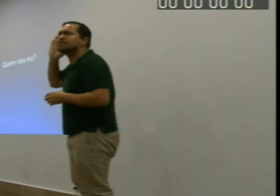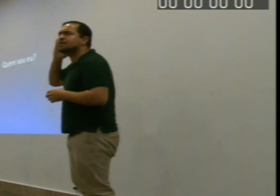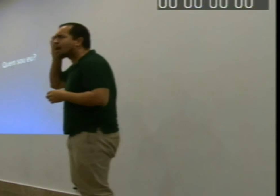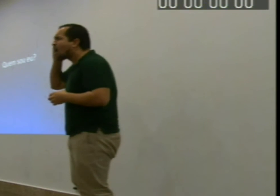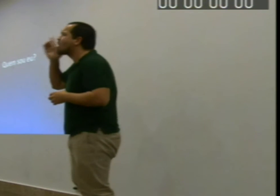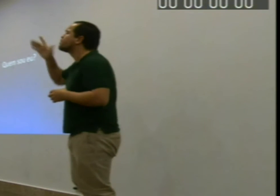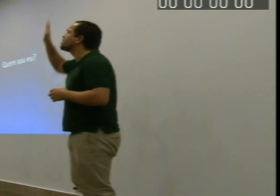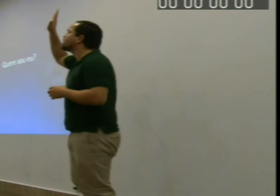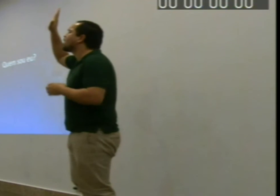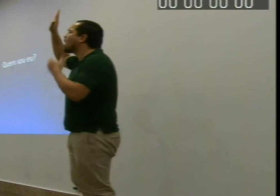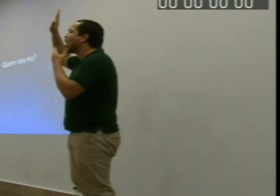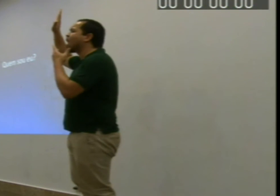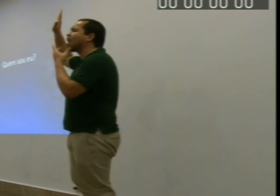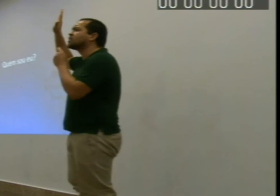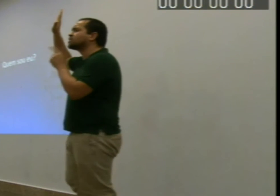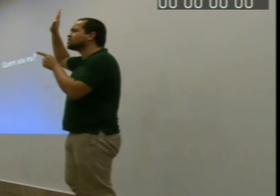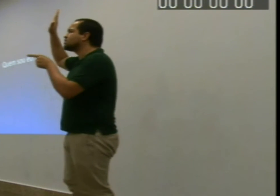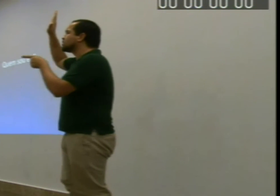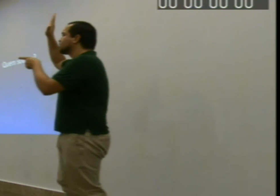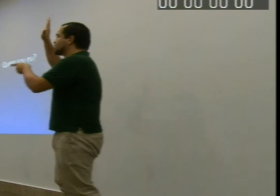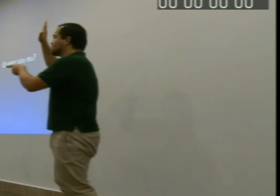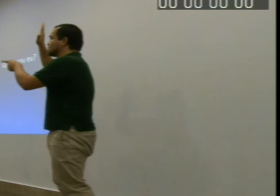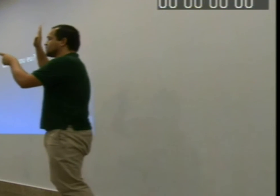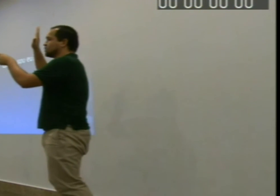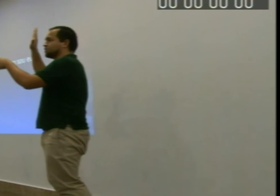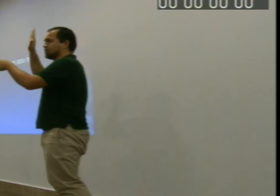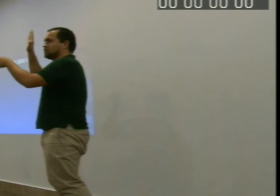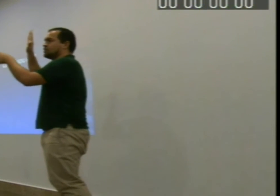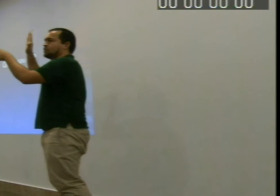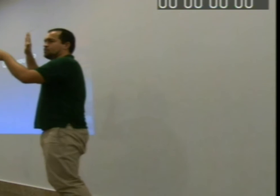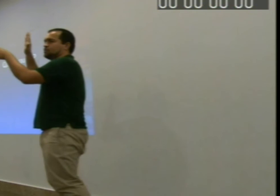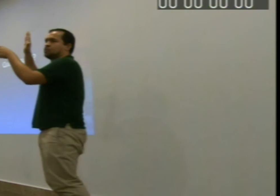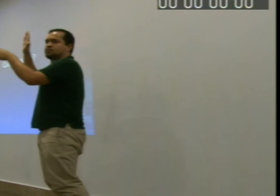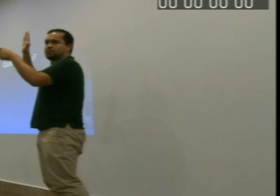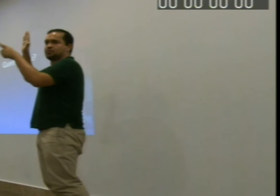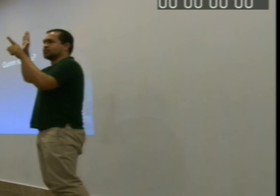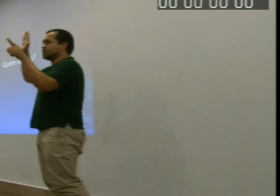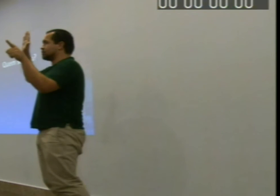ouviu falar já já sabe o que é a